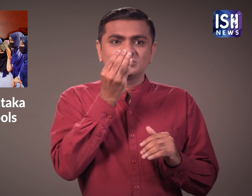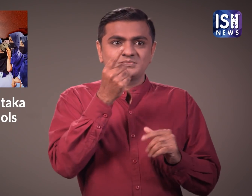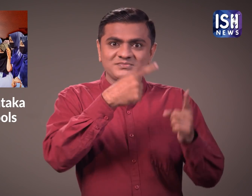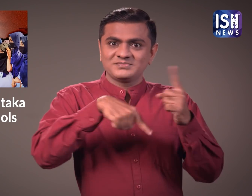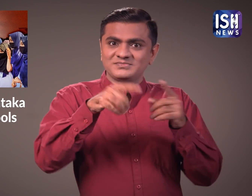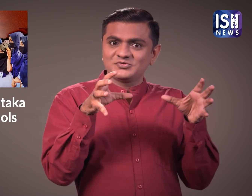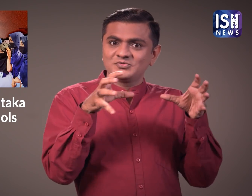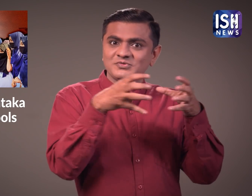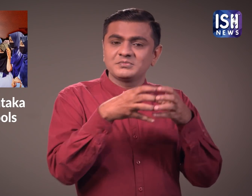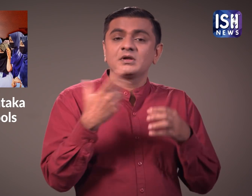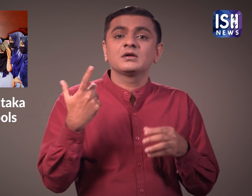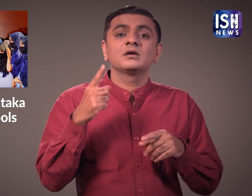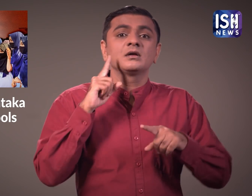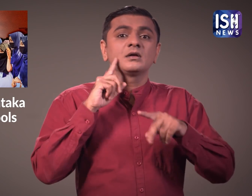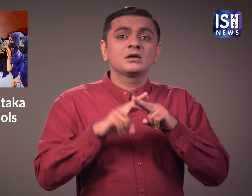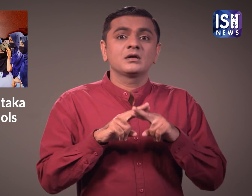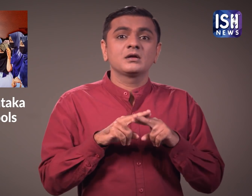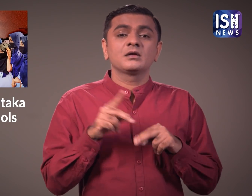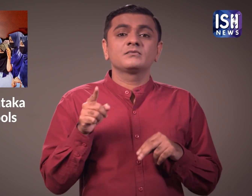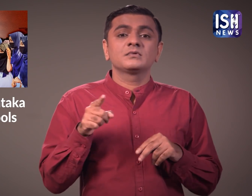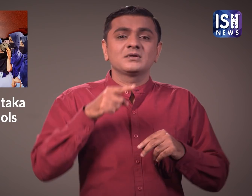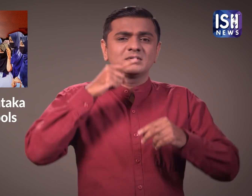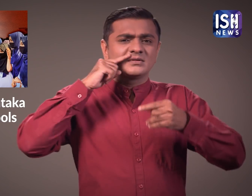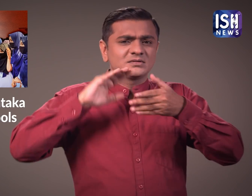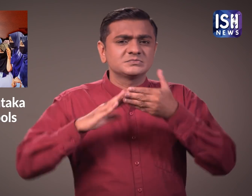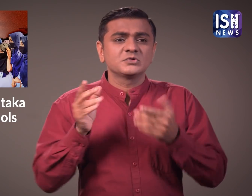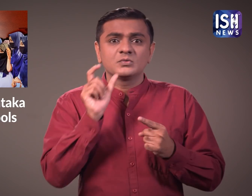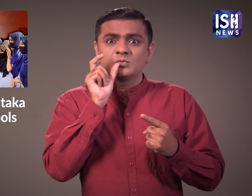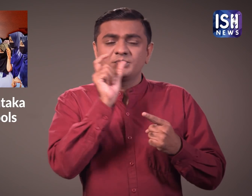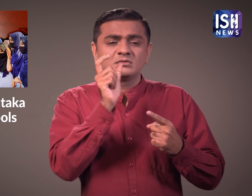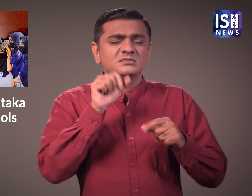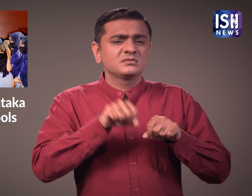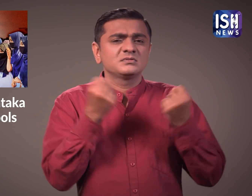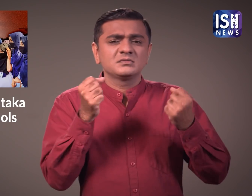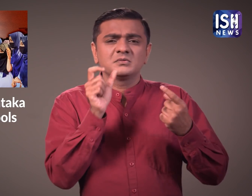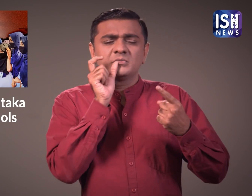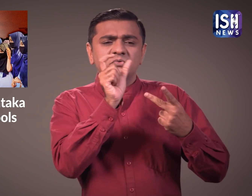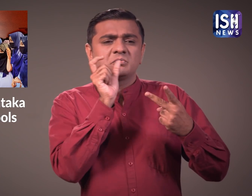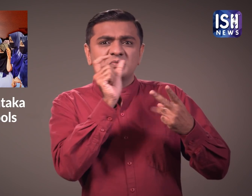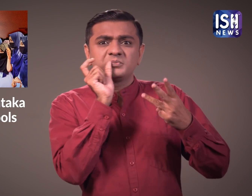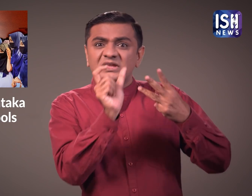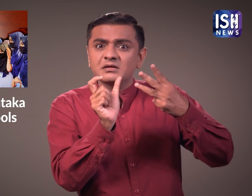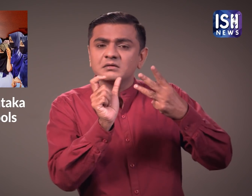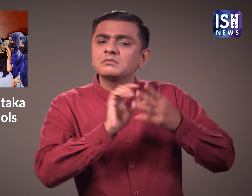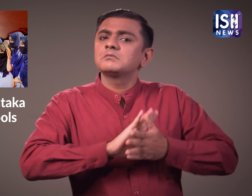मुसलिम महिलाओं के लिए तीन तलाग पर प्रतिबन लगाया था। उस समय योगी ने इसका बहुत समर्थन किया